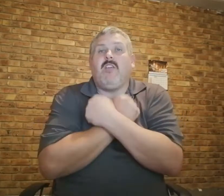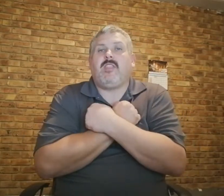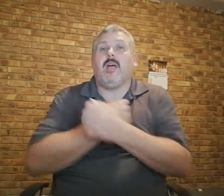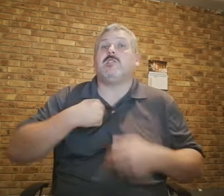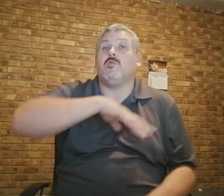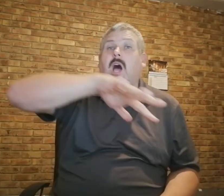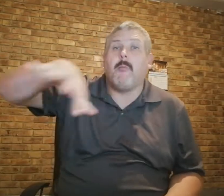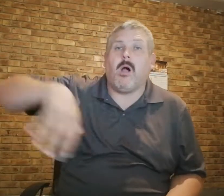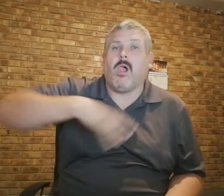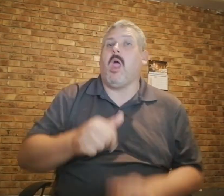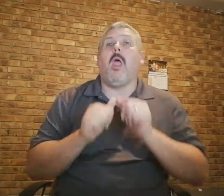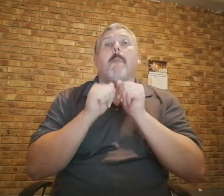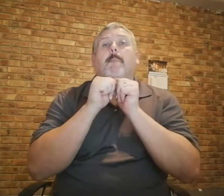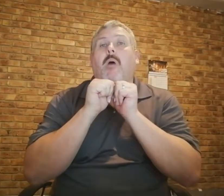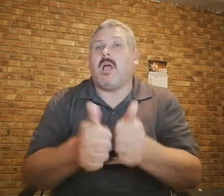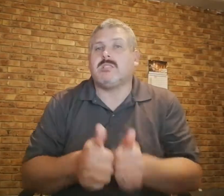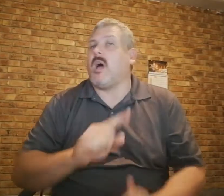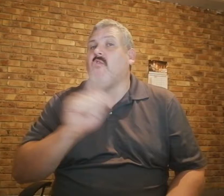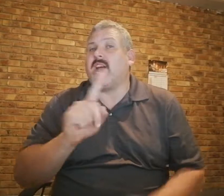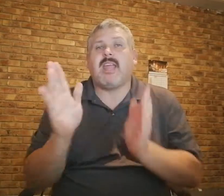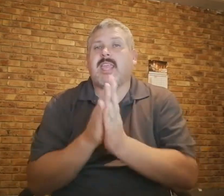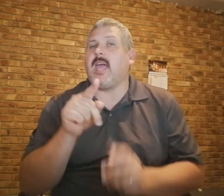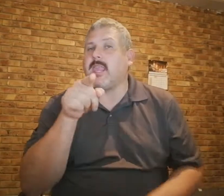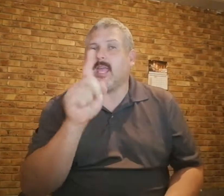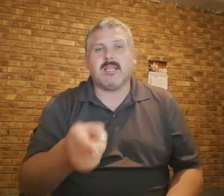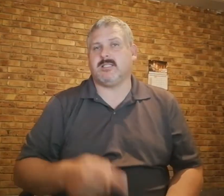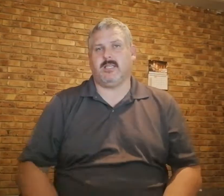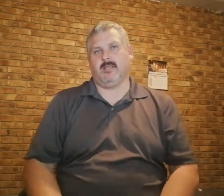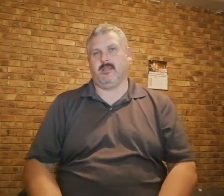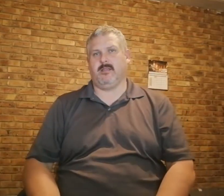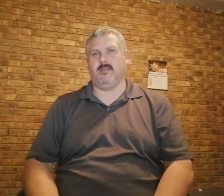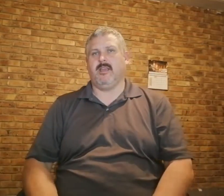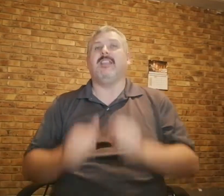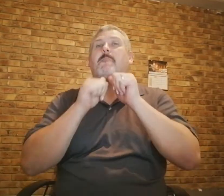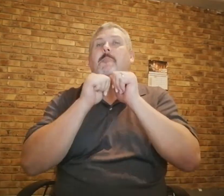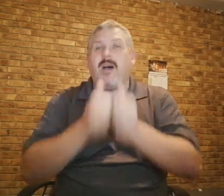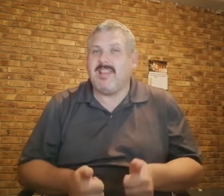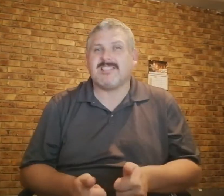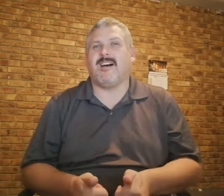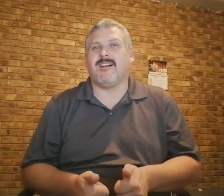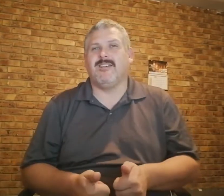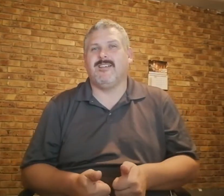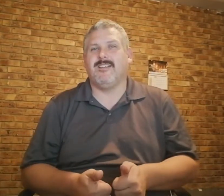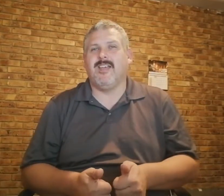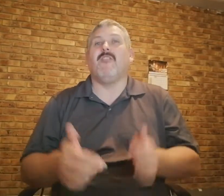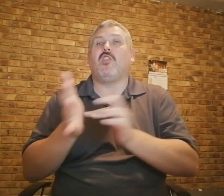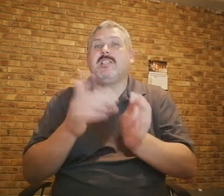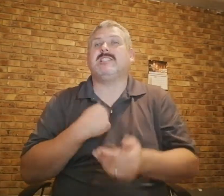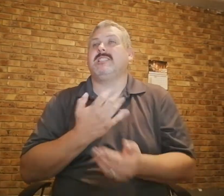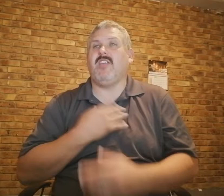lette is volks allemaal, mag nie saak, wat ek krijg, jy is nie. Ek mag nie saak, want Jesus is